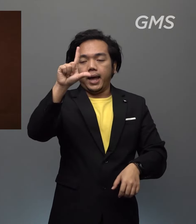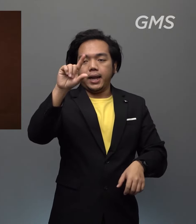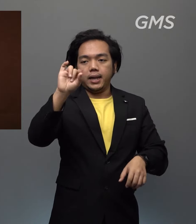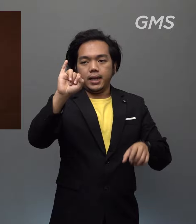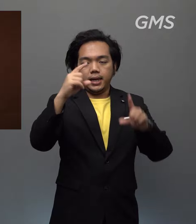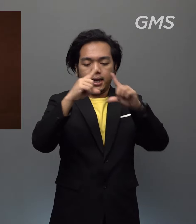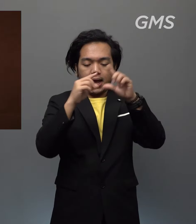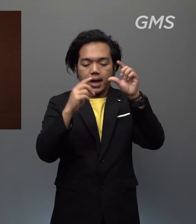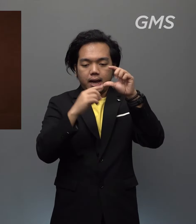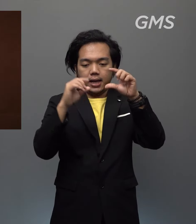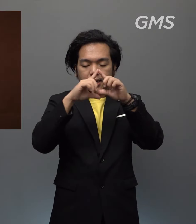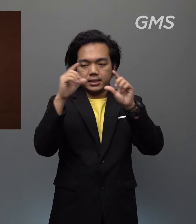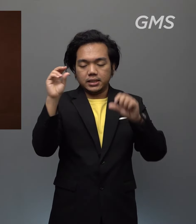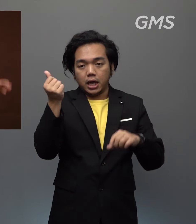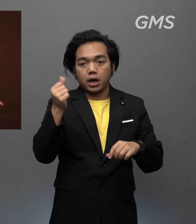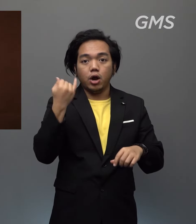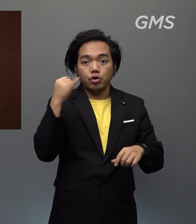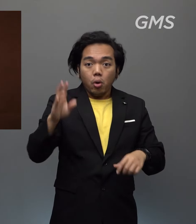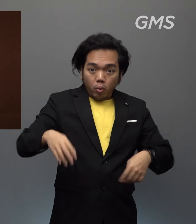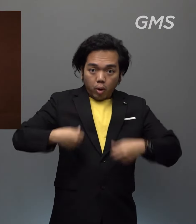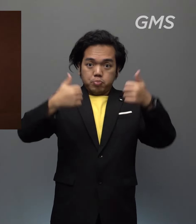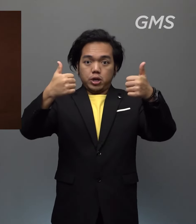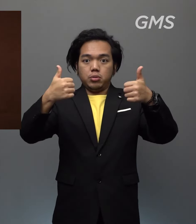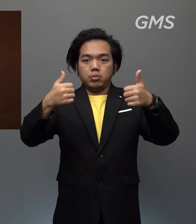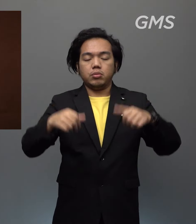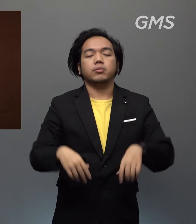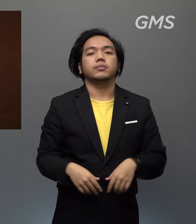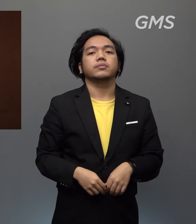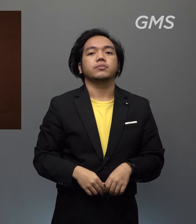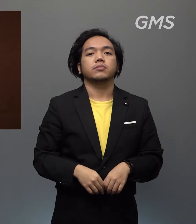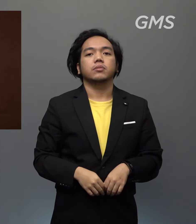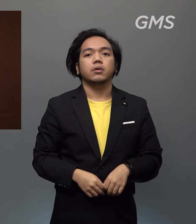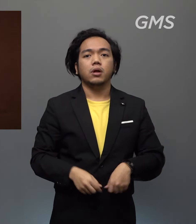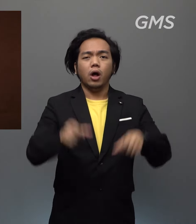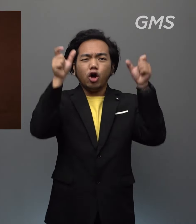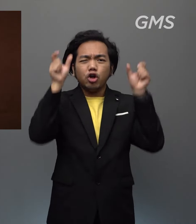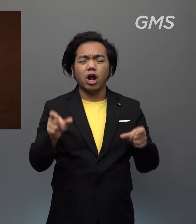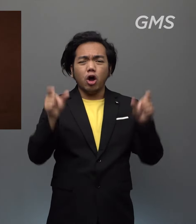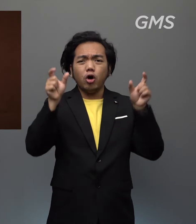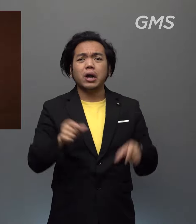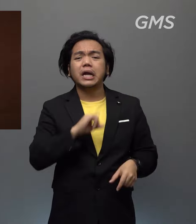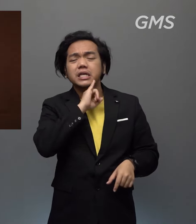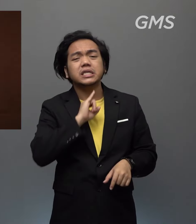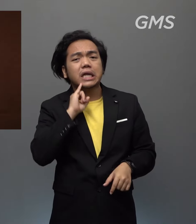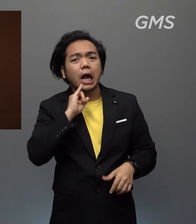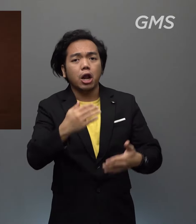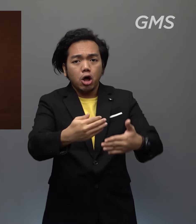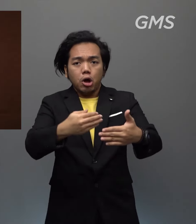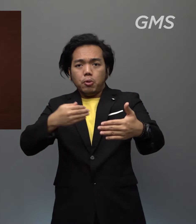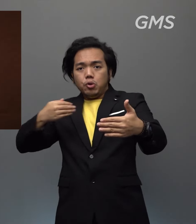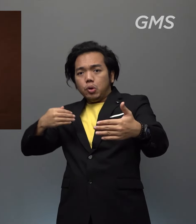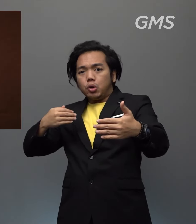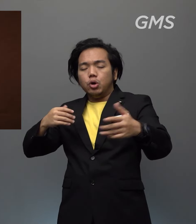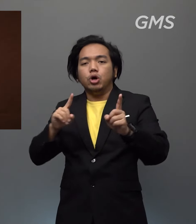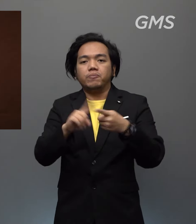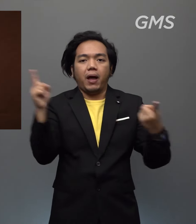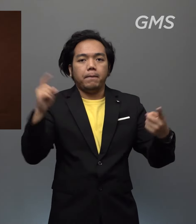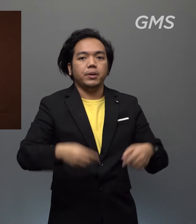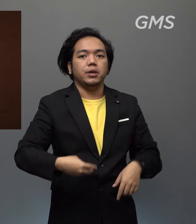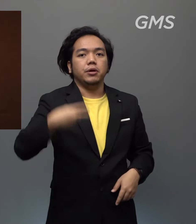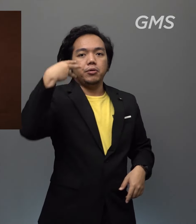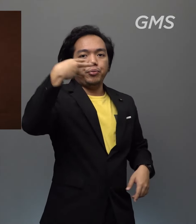dengan Daud. Orang Israel telah mengundurkan diri, tetapi dia membunuh sedemikian banyak orang Filistin sampai tangannya